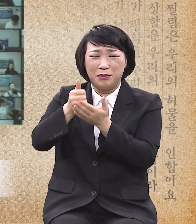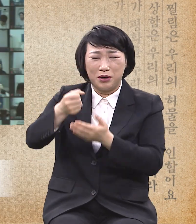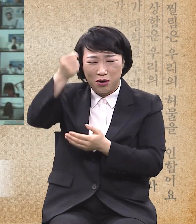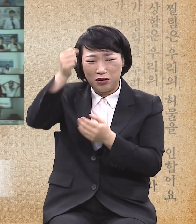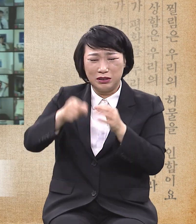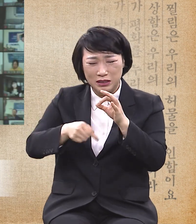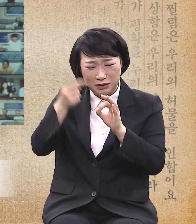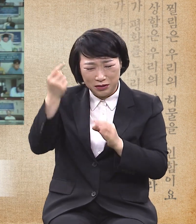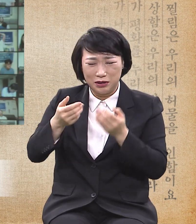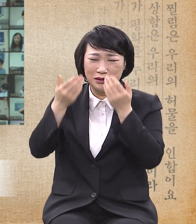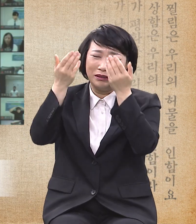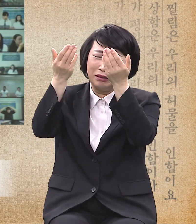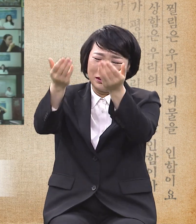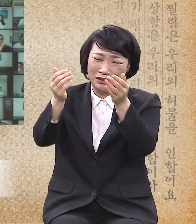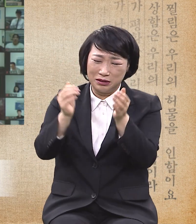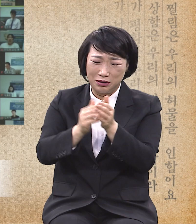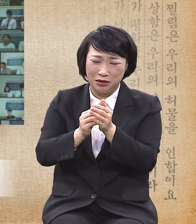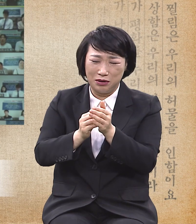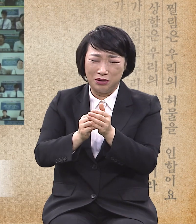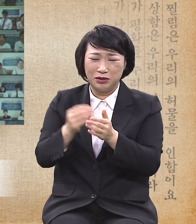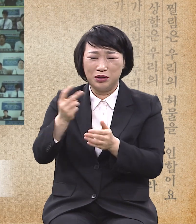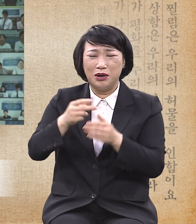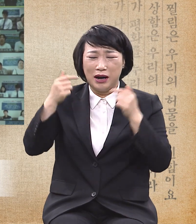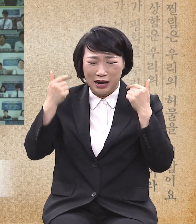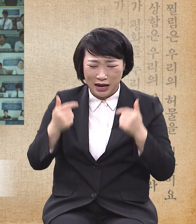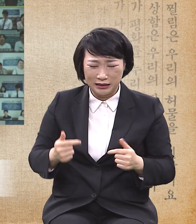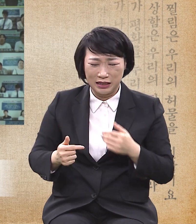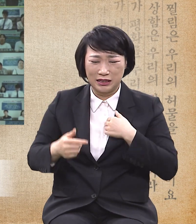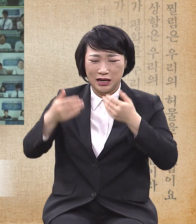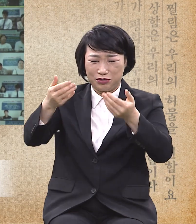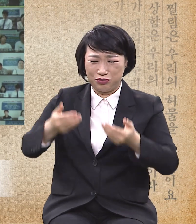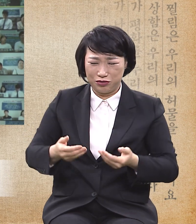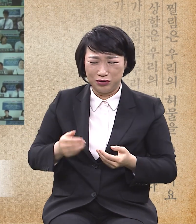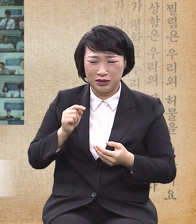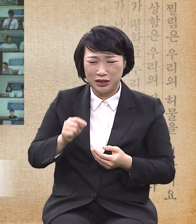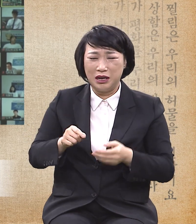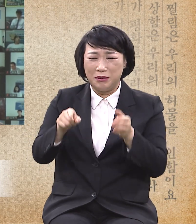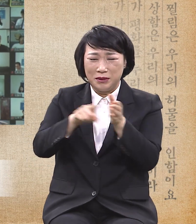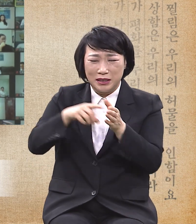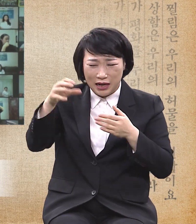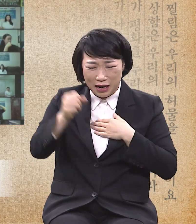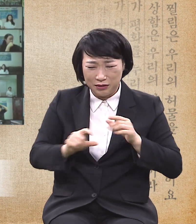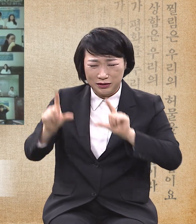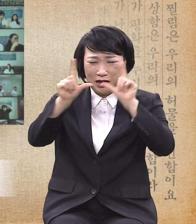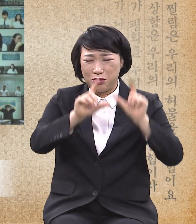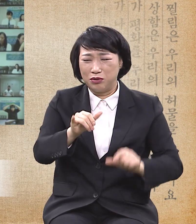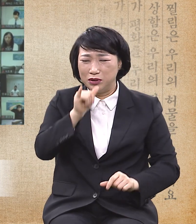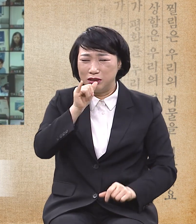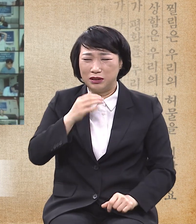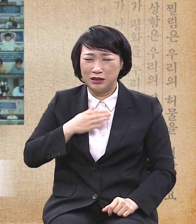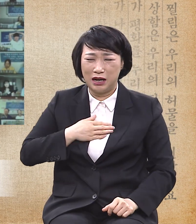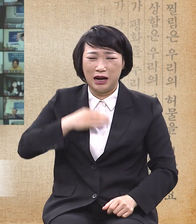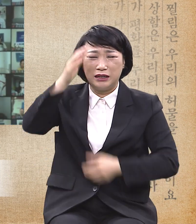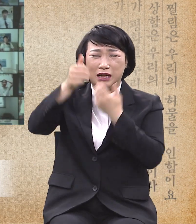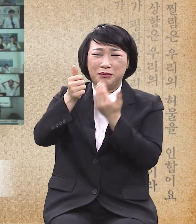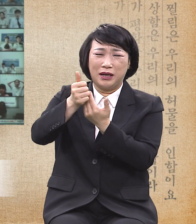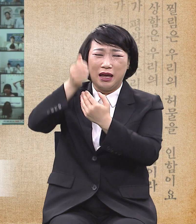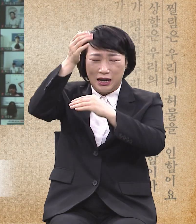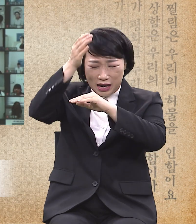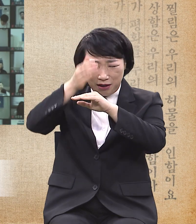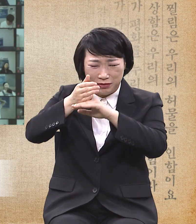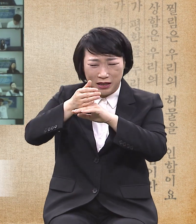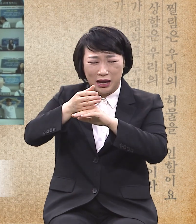것에 11조를 드리고 그리고 항상 내게 주어진 믿음으로 살고 있는 것을 하나님께